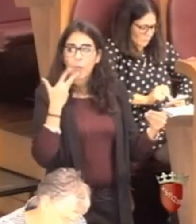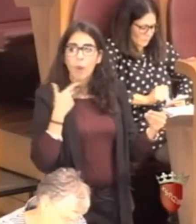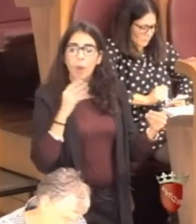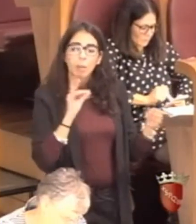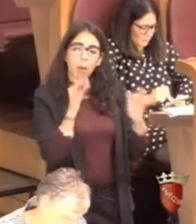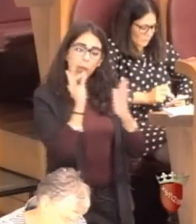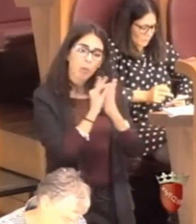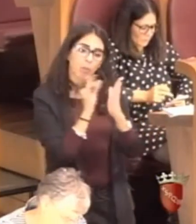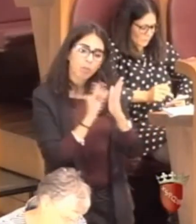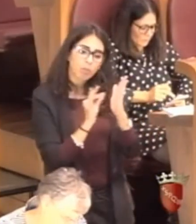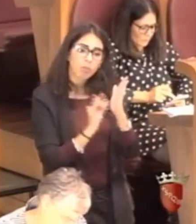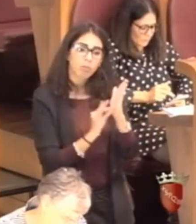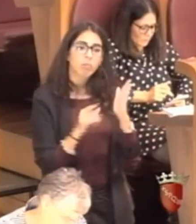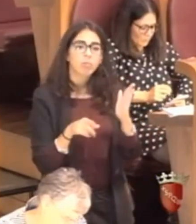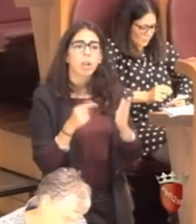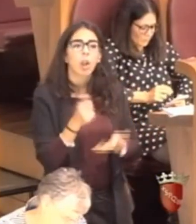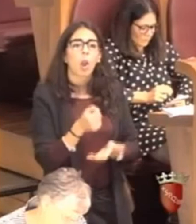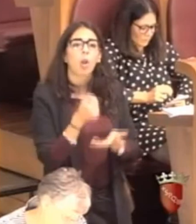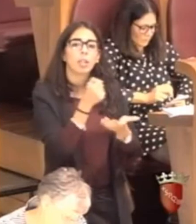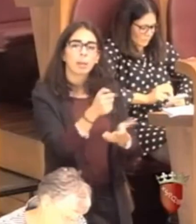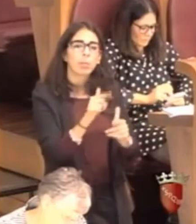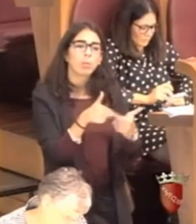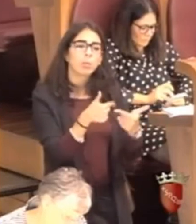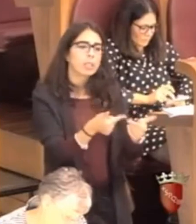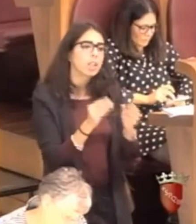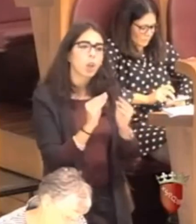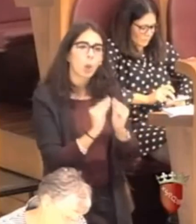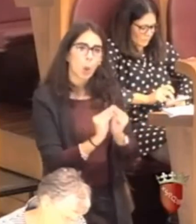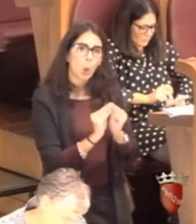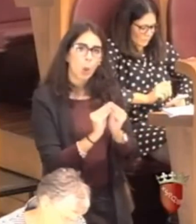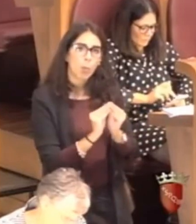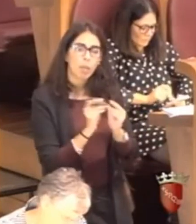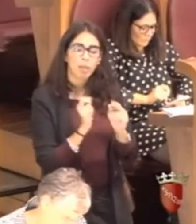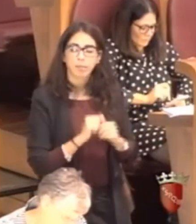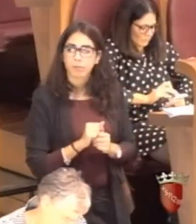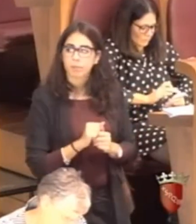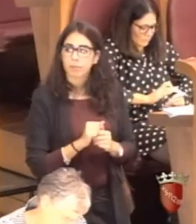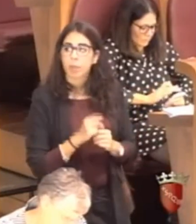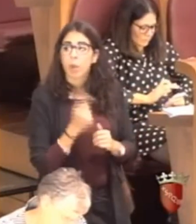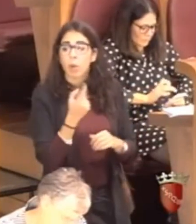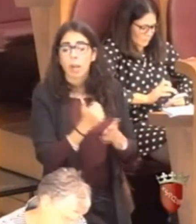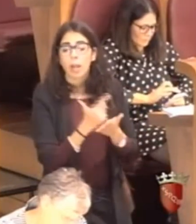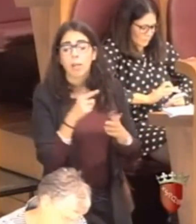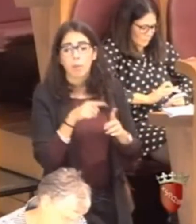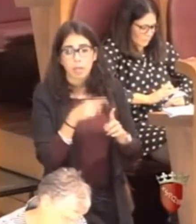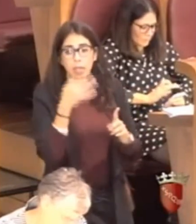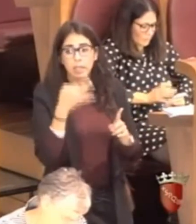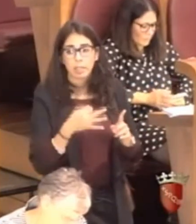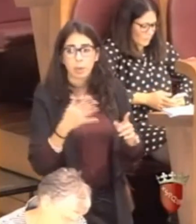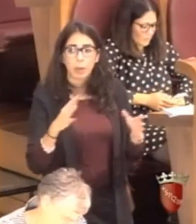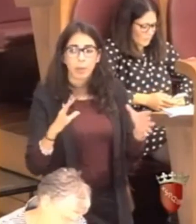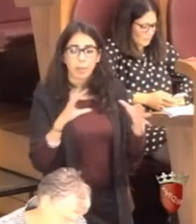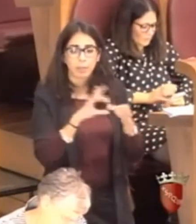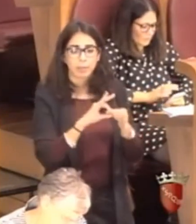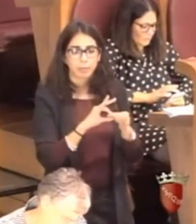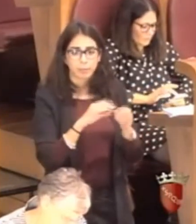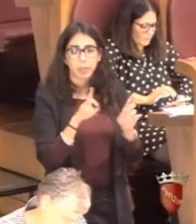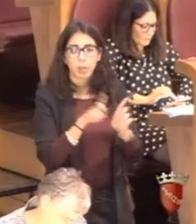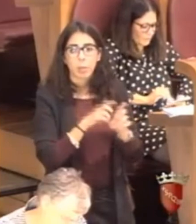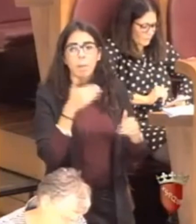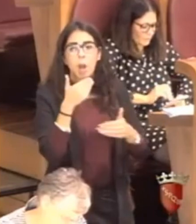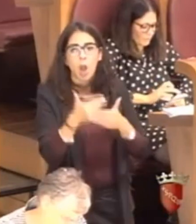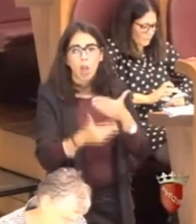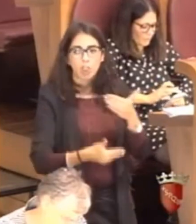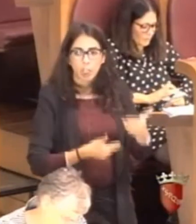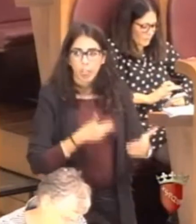a normarne la concessione dei contributi. Una parte importante sicuramente guarda lo snellimento delle